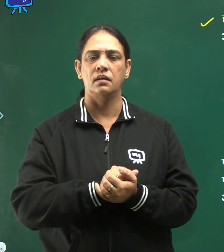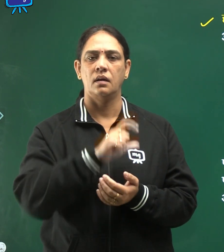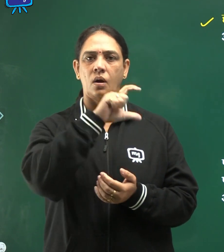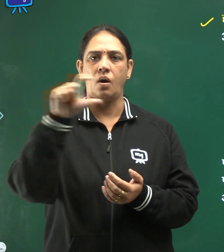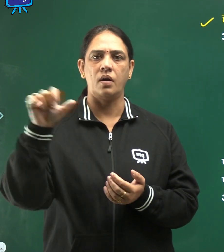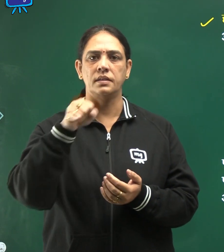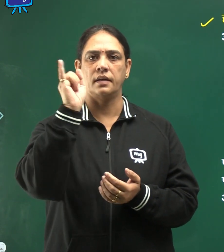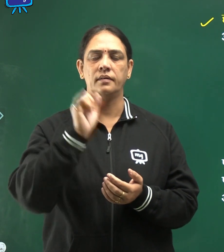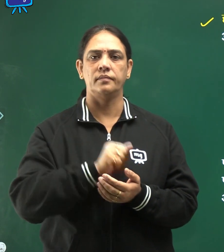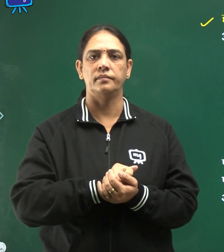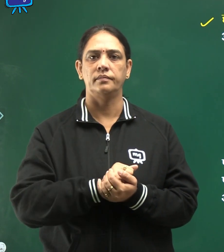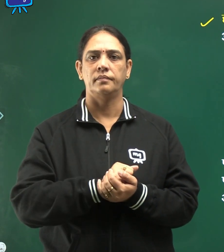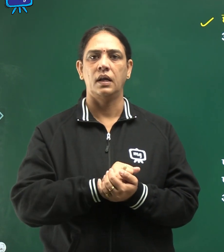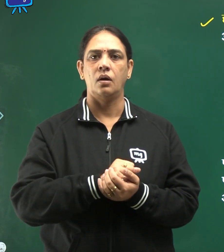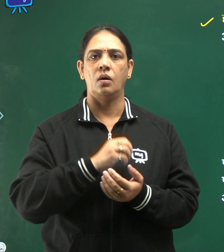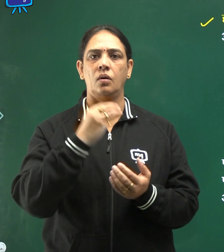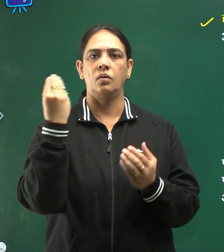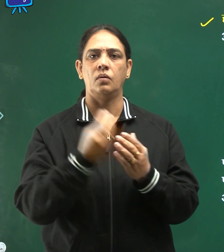और 6, कुल